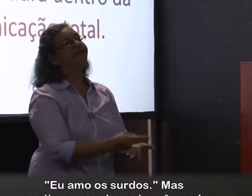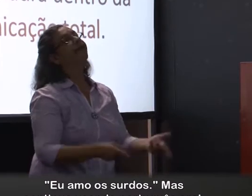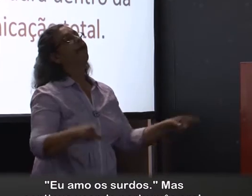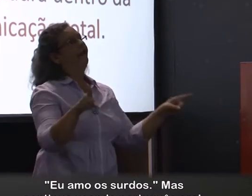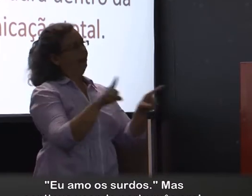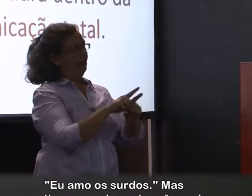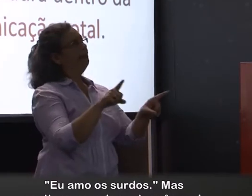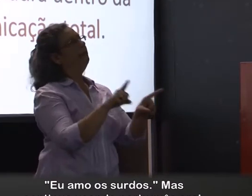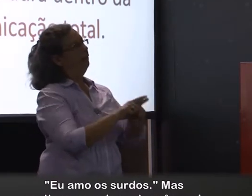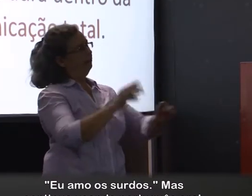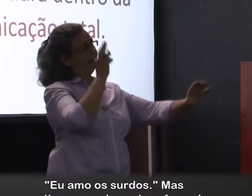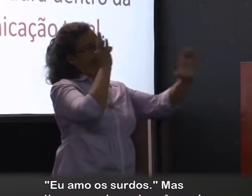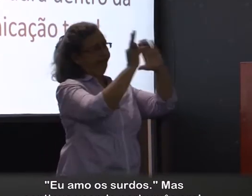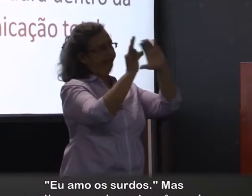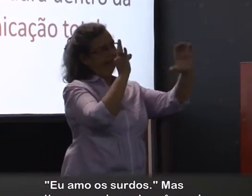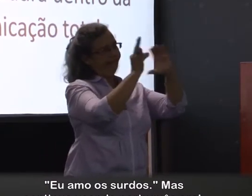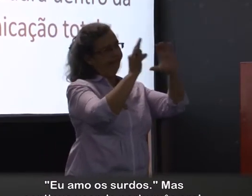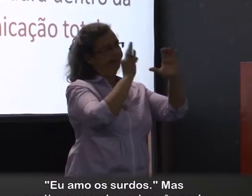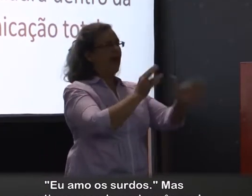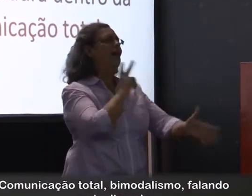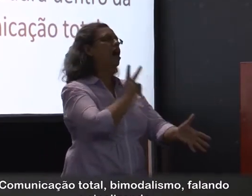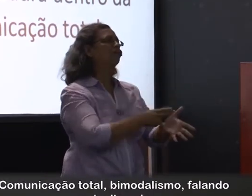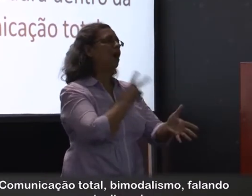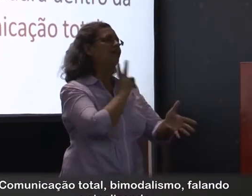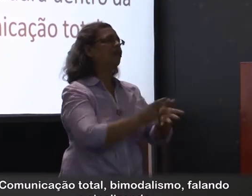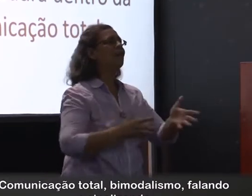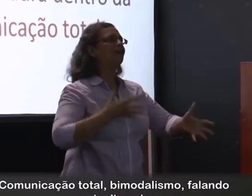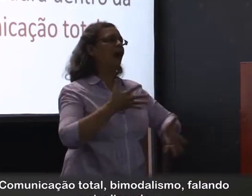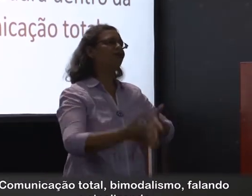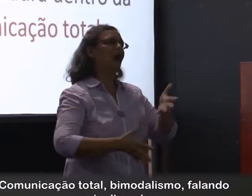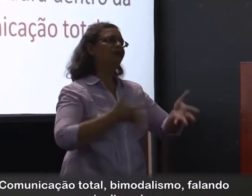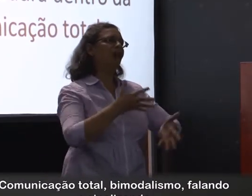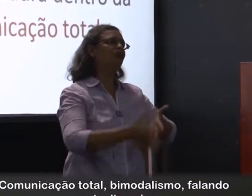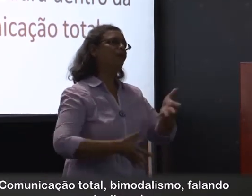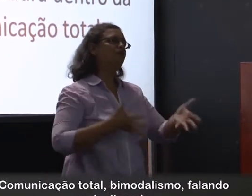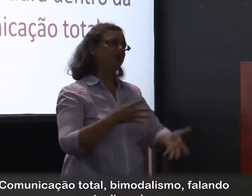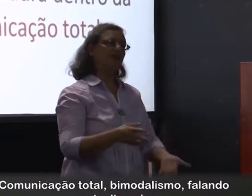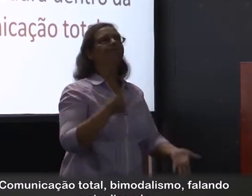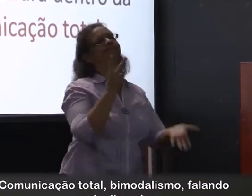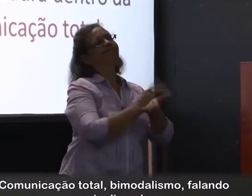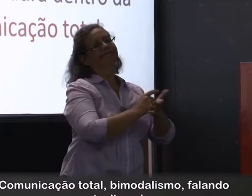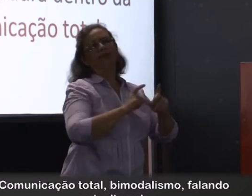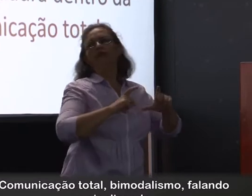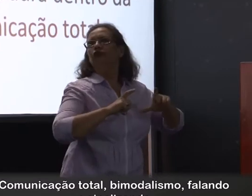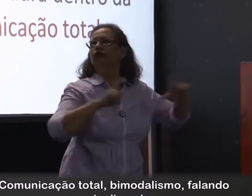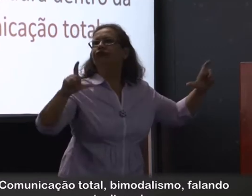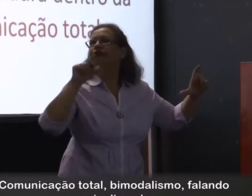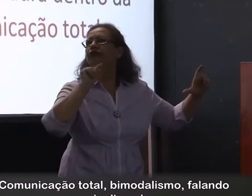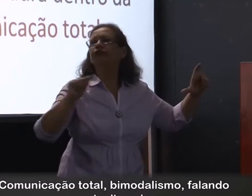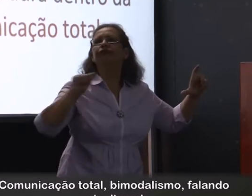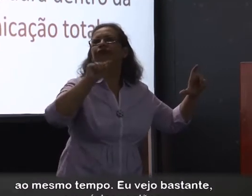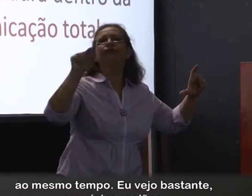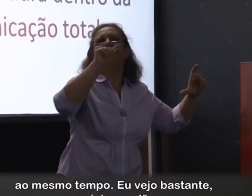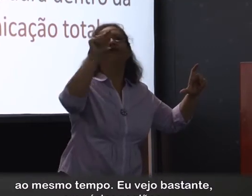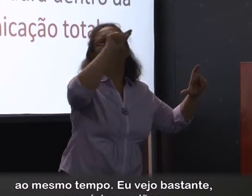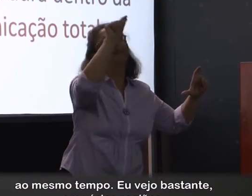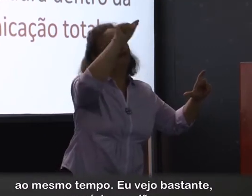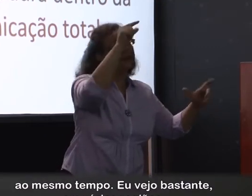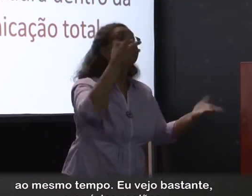mas continua usando português oral, comunicação total, bimodalismo, falando e sinalizando ao mesmo tempo.